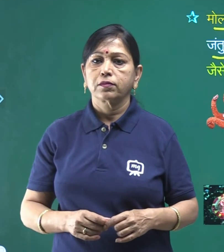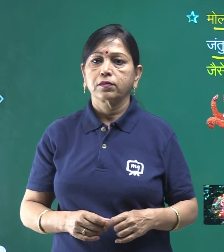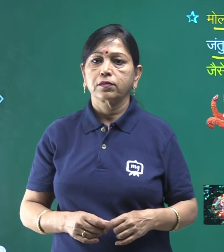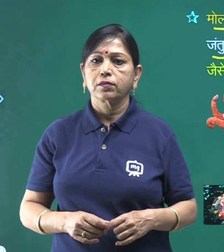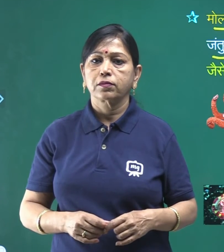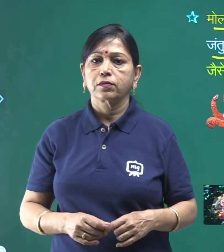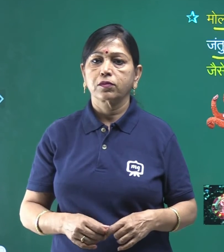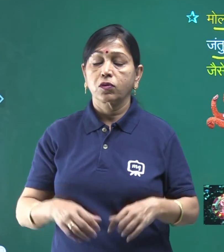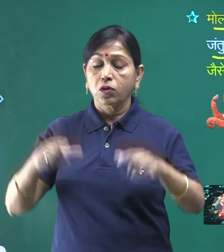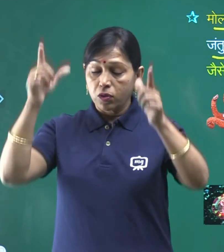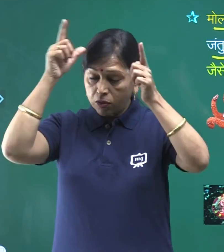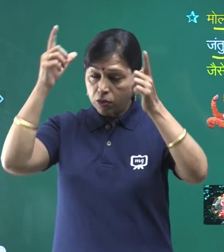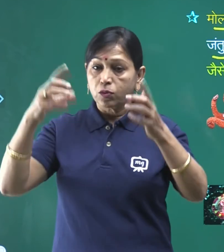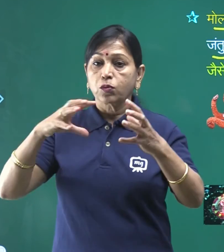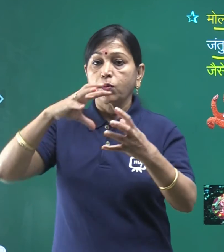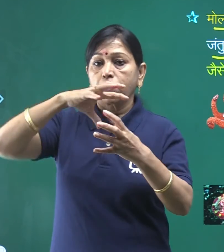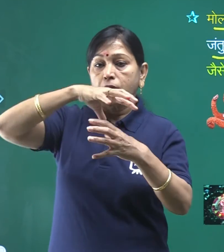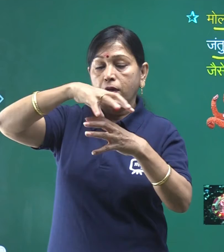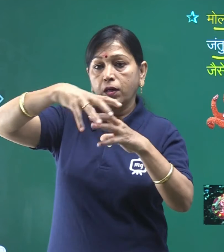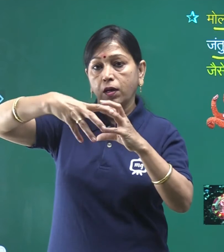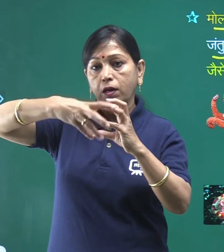जंतुओं में कवच पाया जाता है।